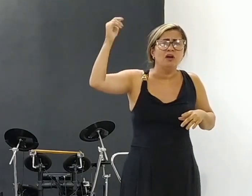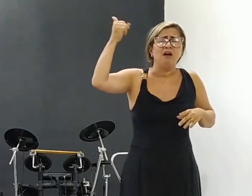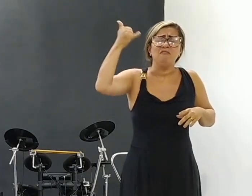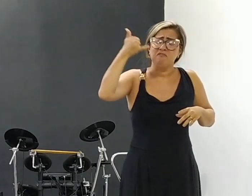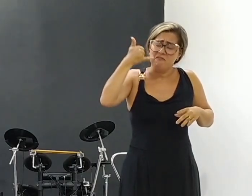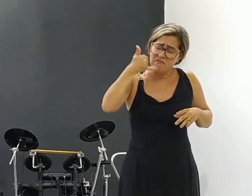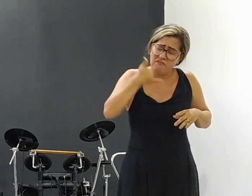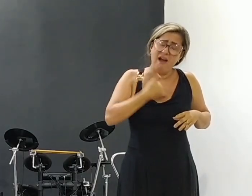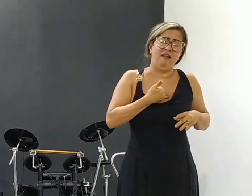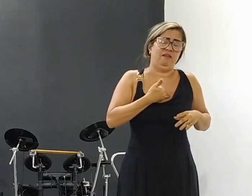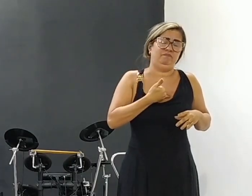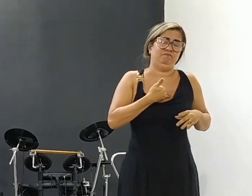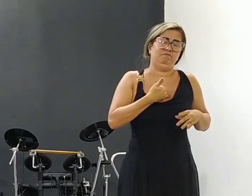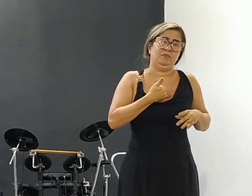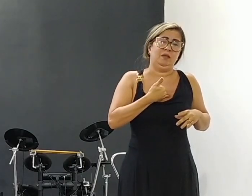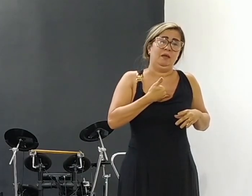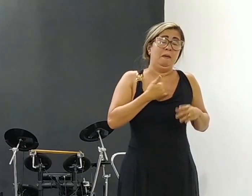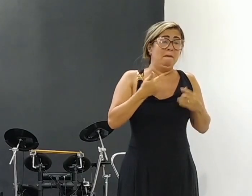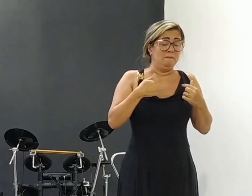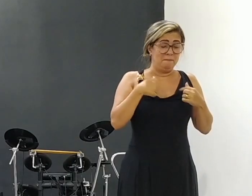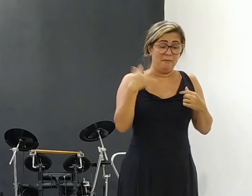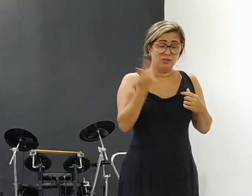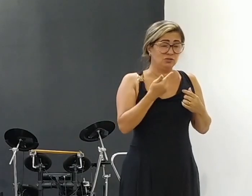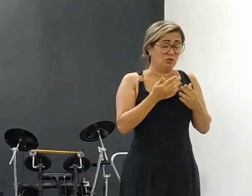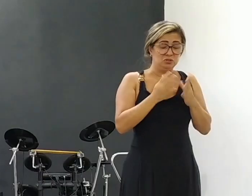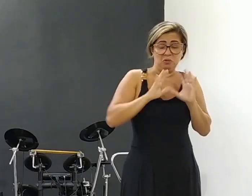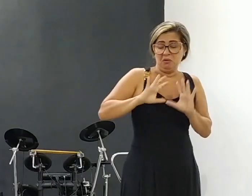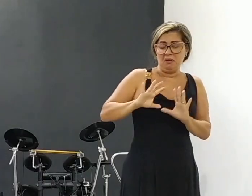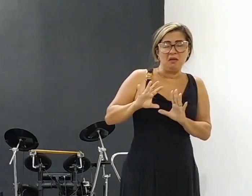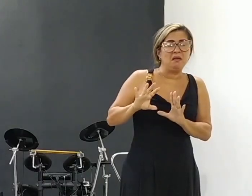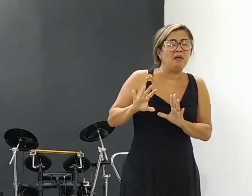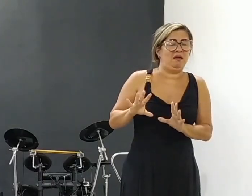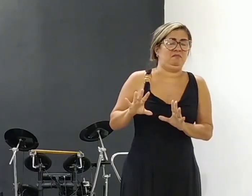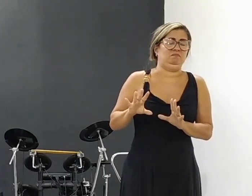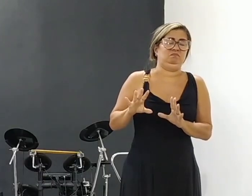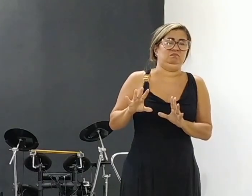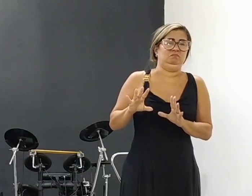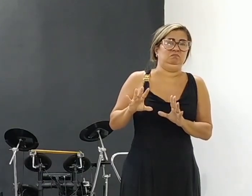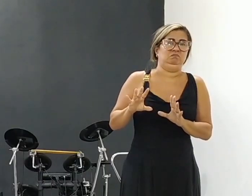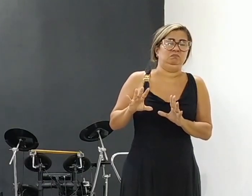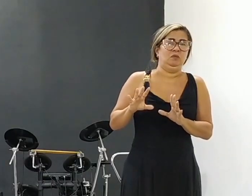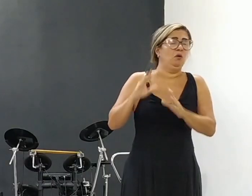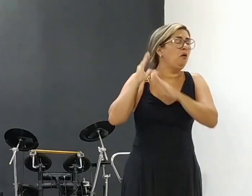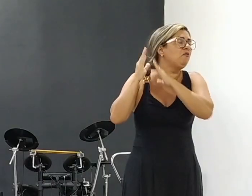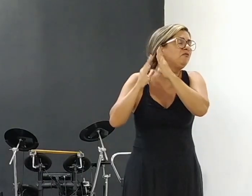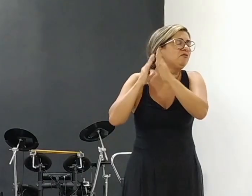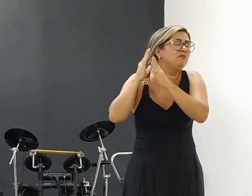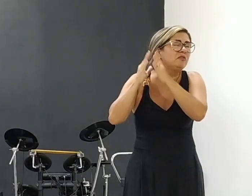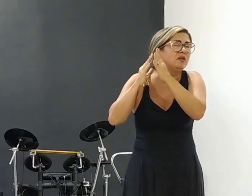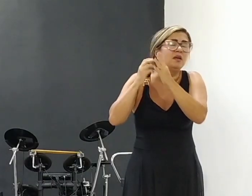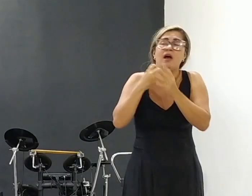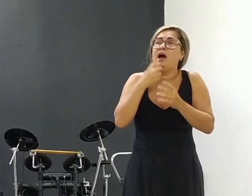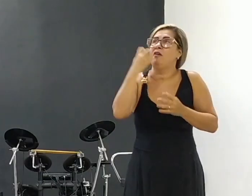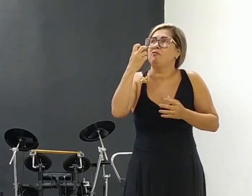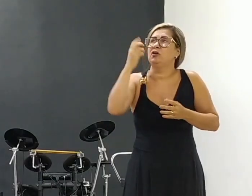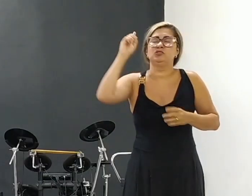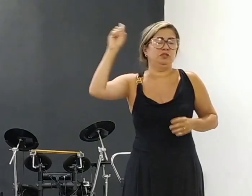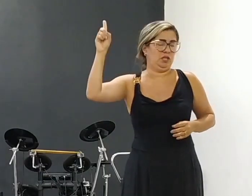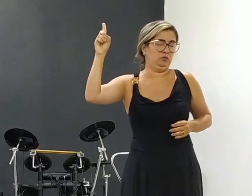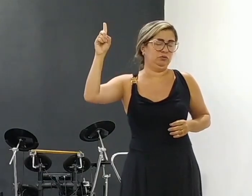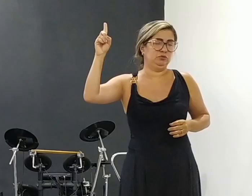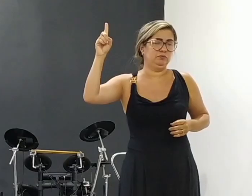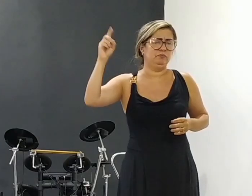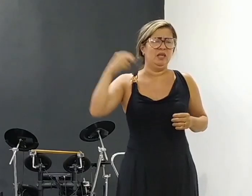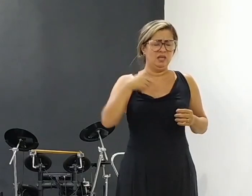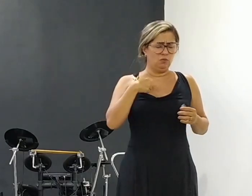fala conosco, porém a gente não ouve. A gente não dá ouvidos à voz de Deus. E